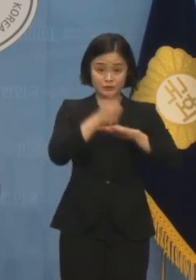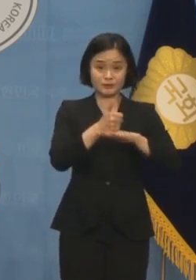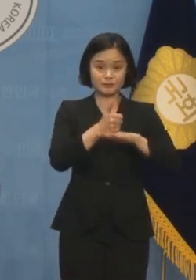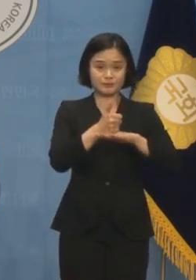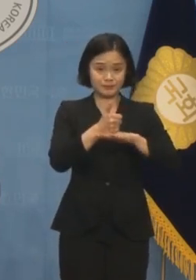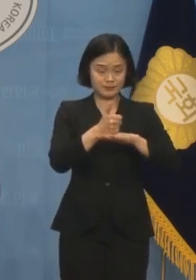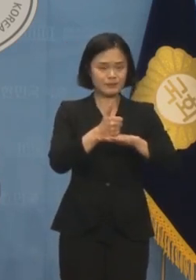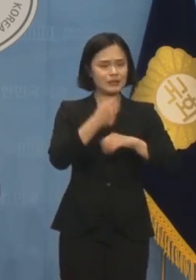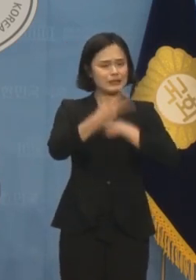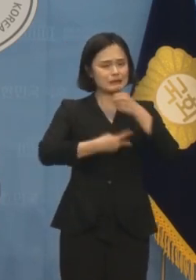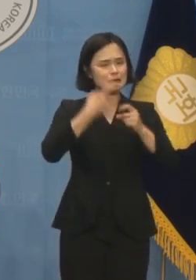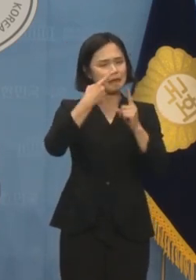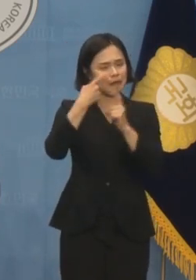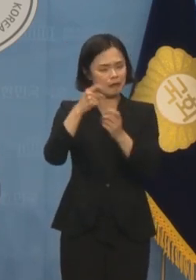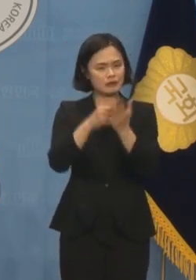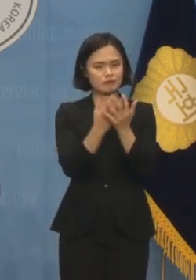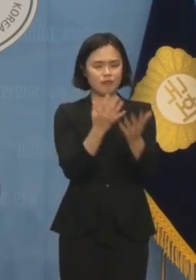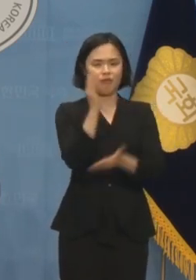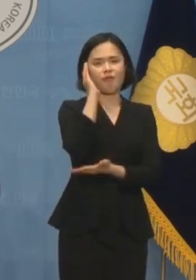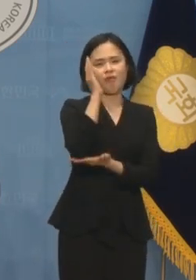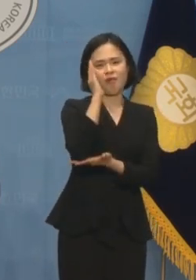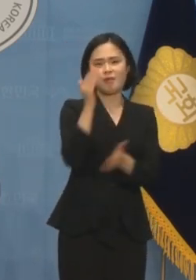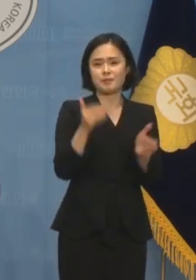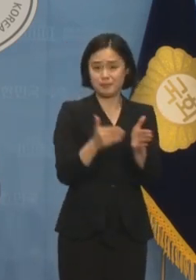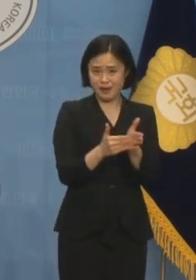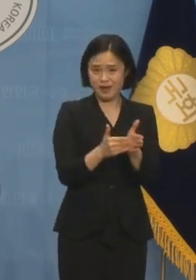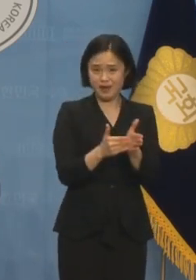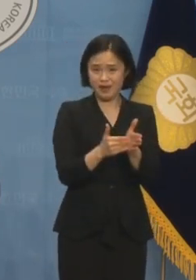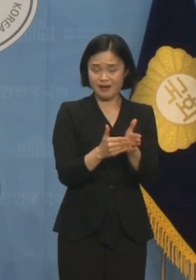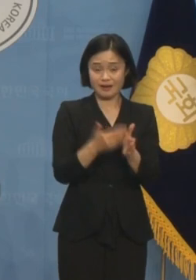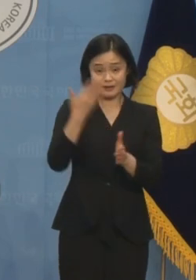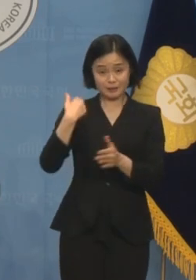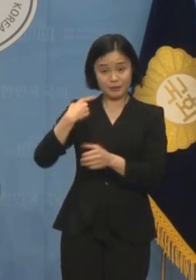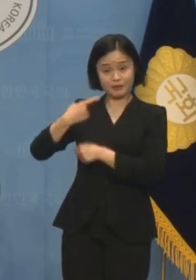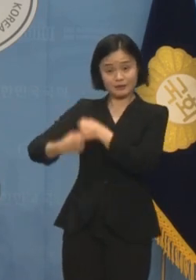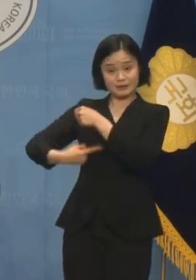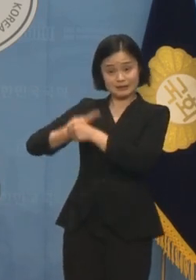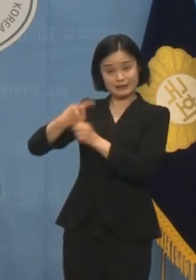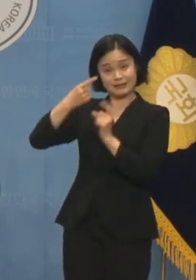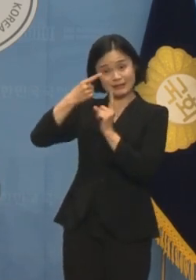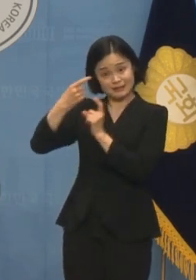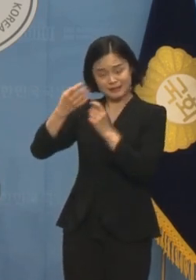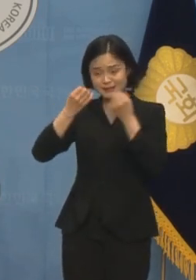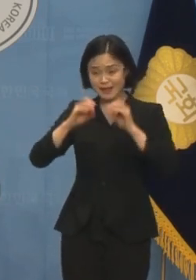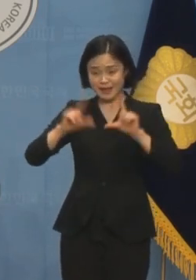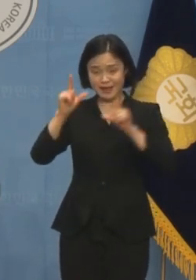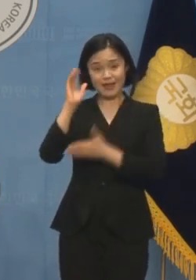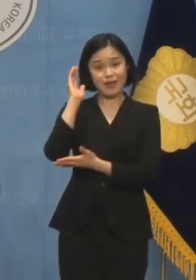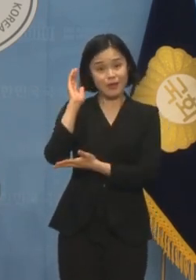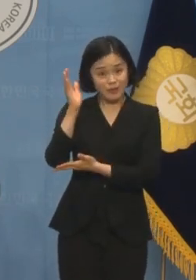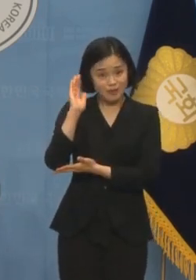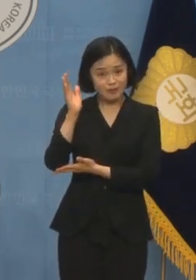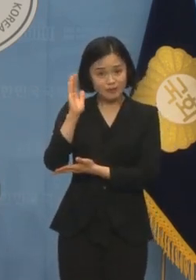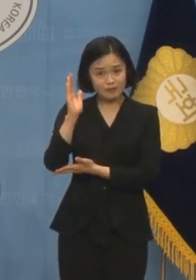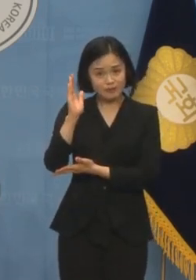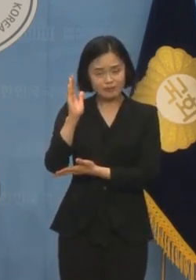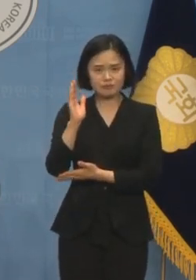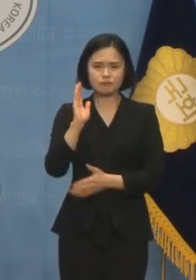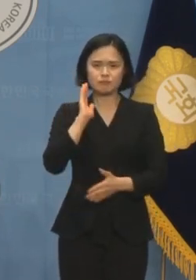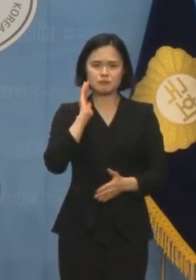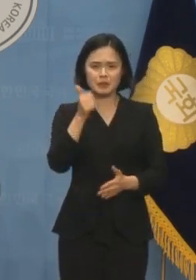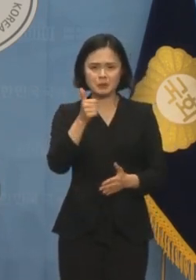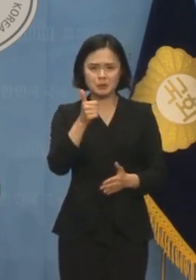2주년 기자회견을 했습니다. 1주년 그리고 새해 기자회견은 윤 대통령의 독특한